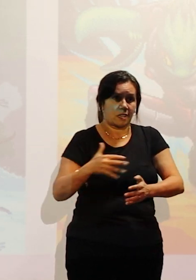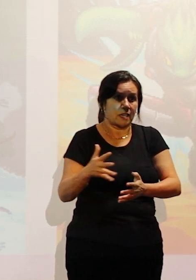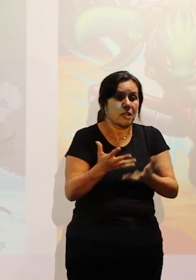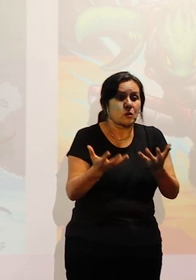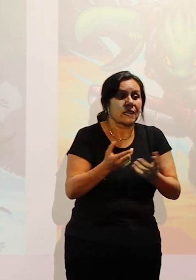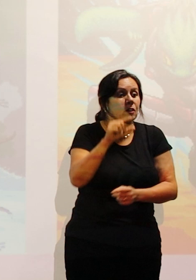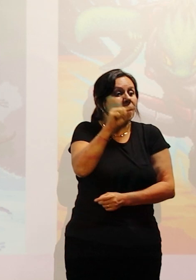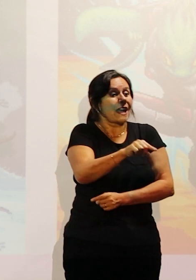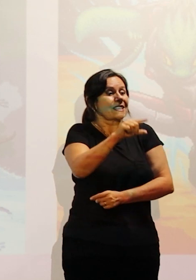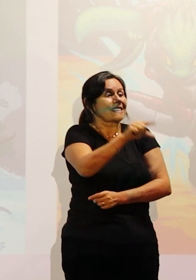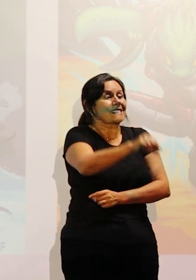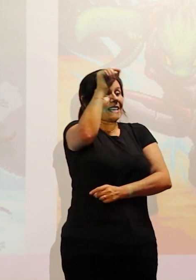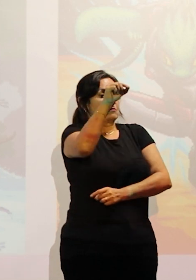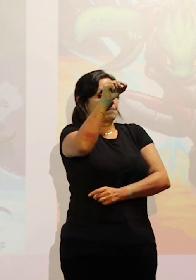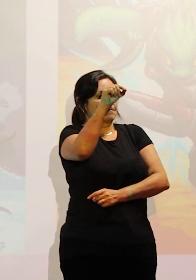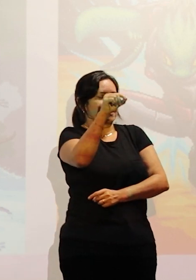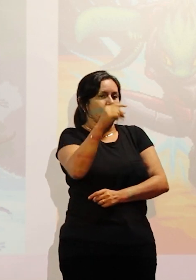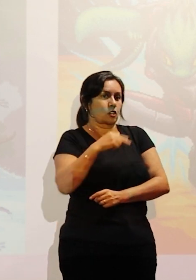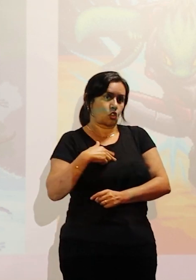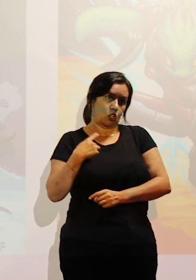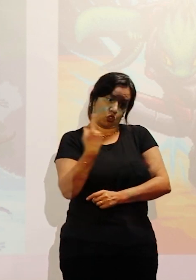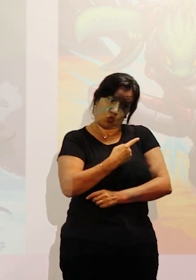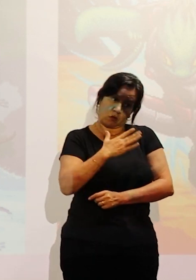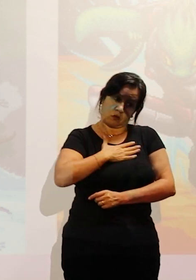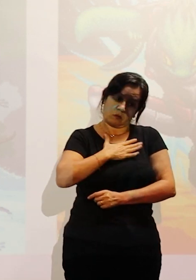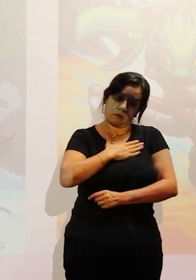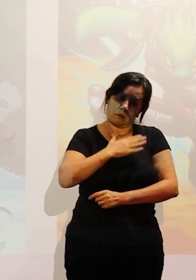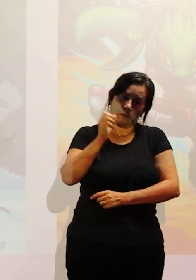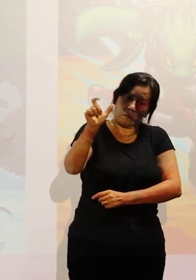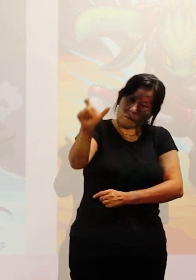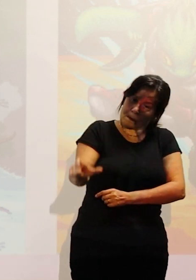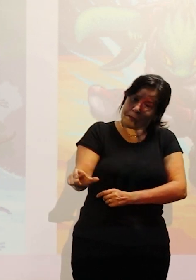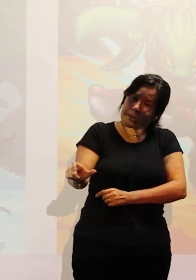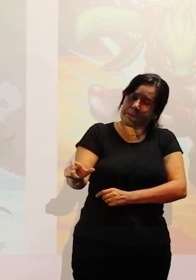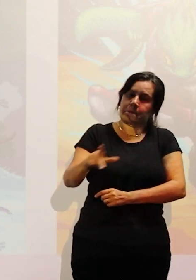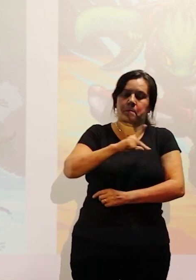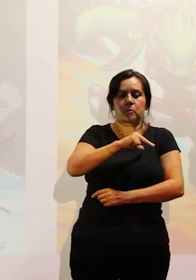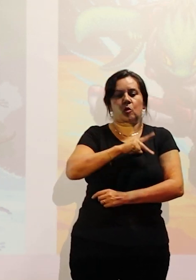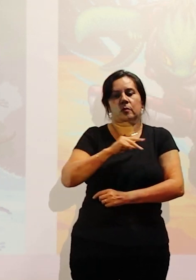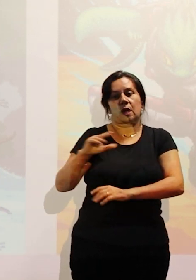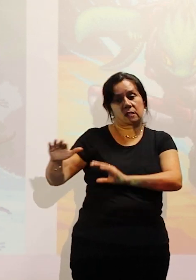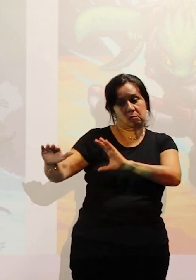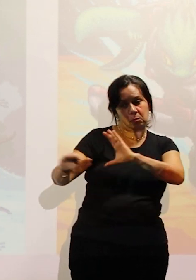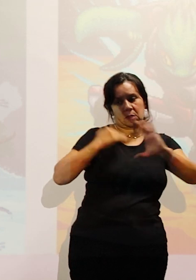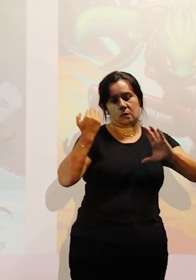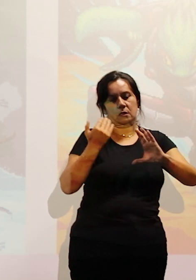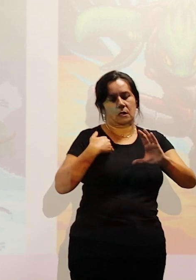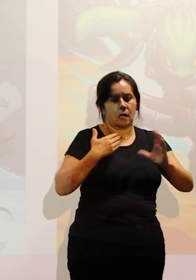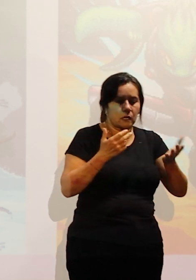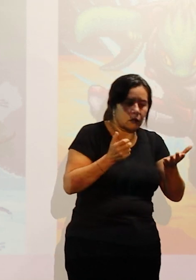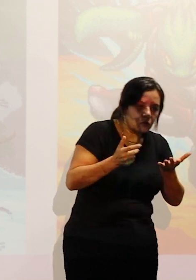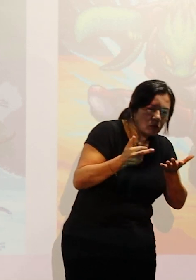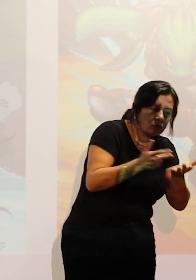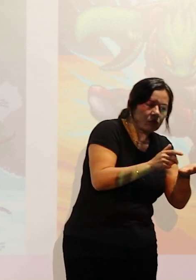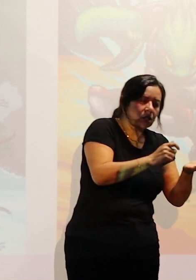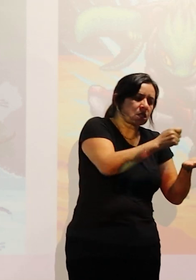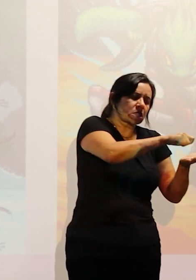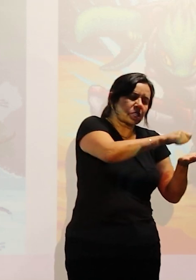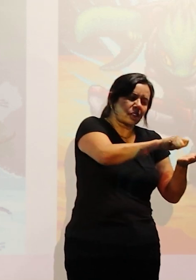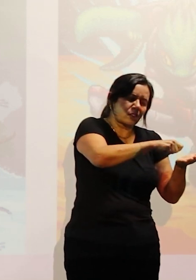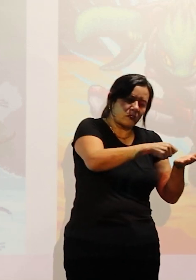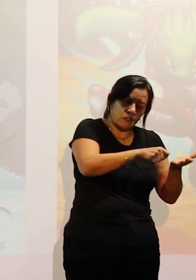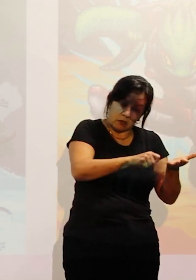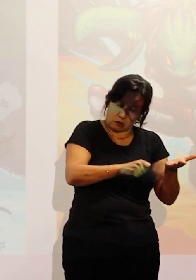essa cena que nem da capa, só que com os nossos personagens da guilda. Eles me mandaram as artes dos personagens, me mandaram uma descrição de cada